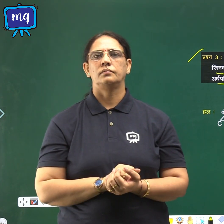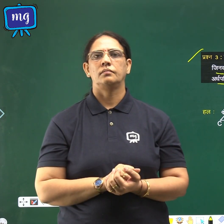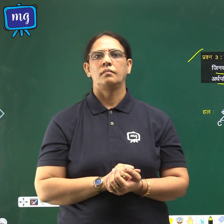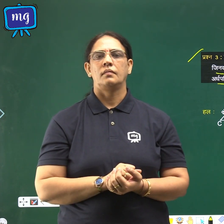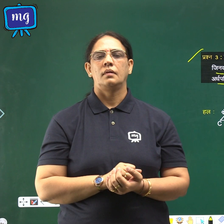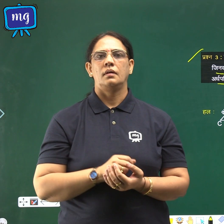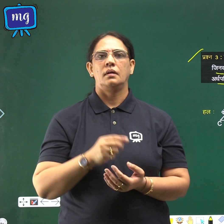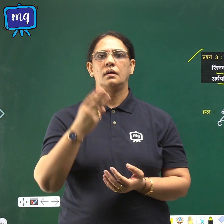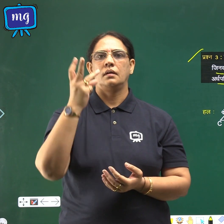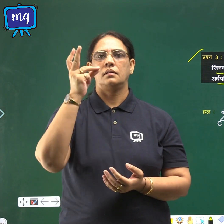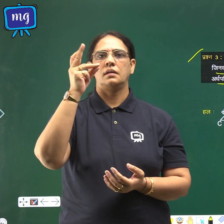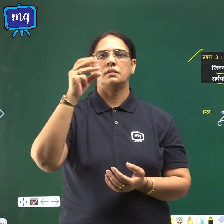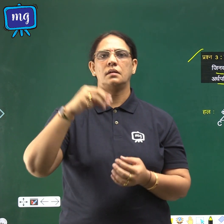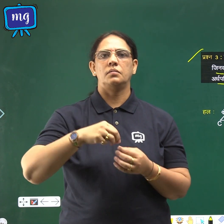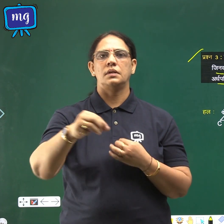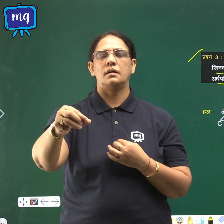तीसरी भुजा